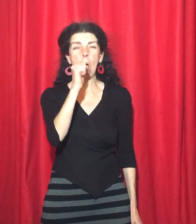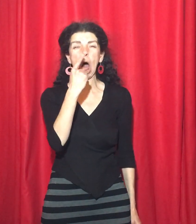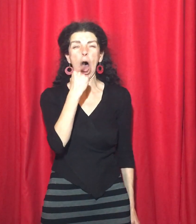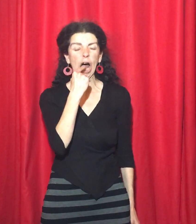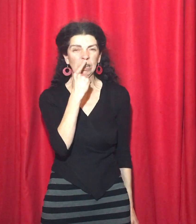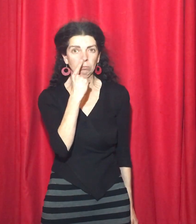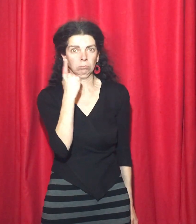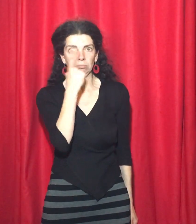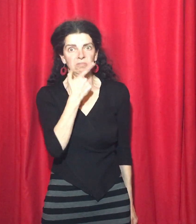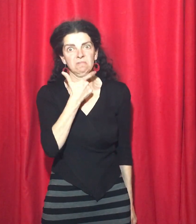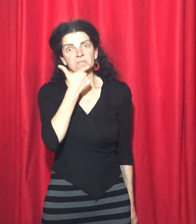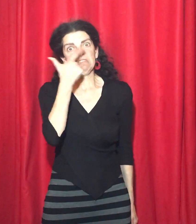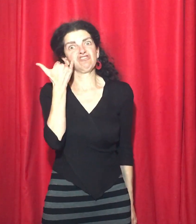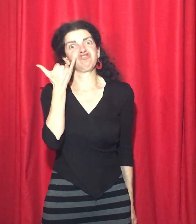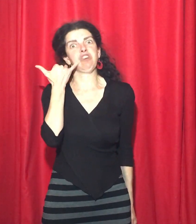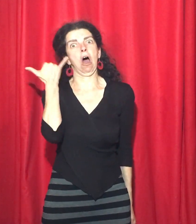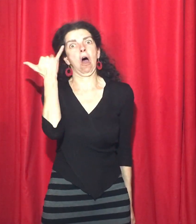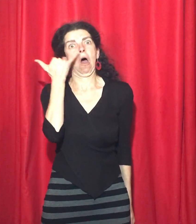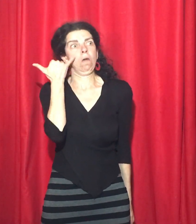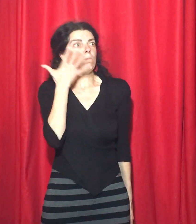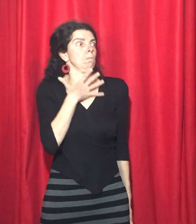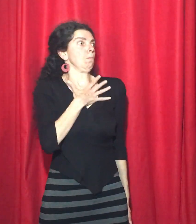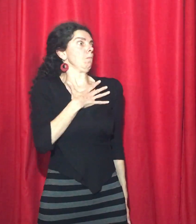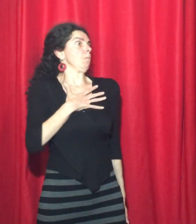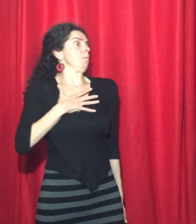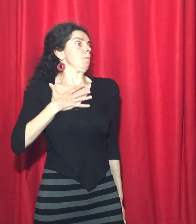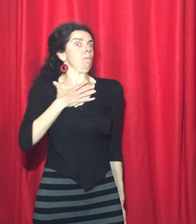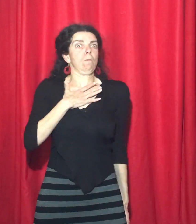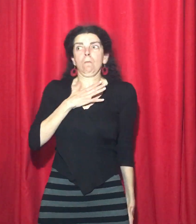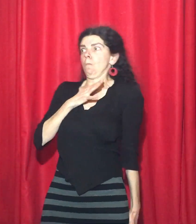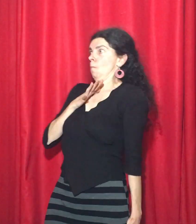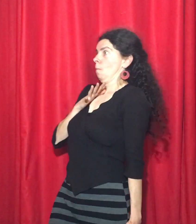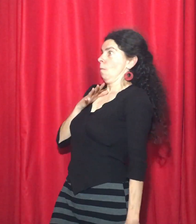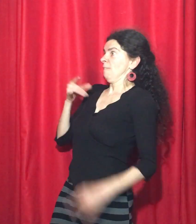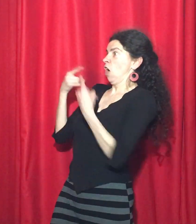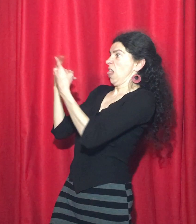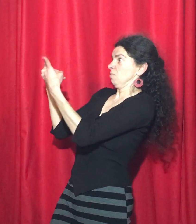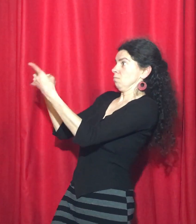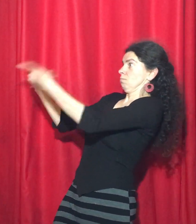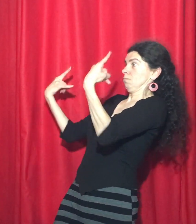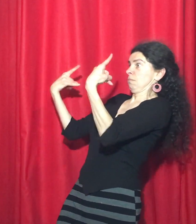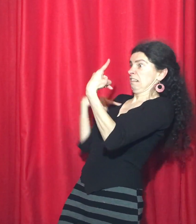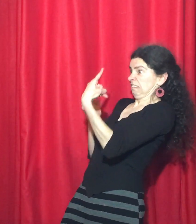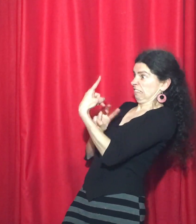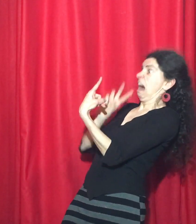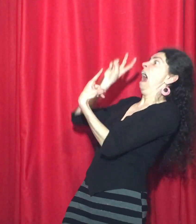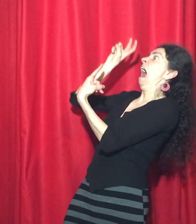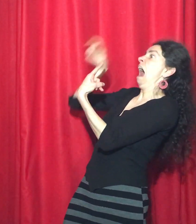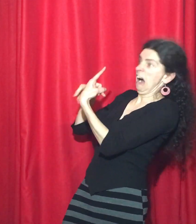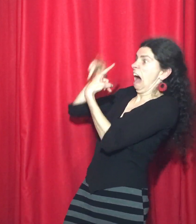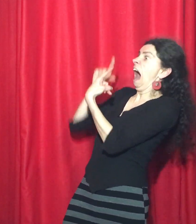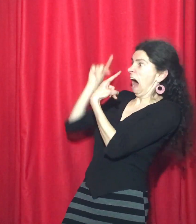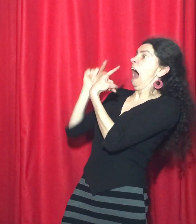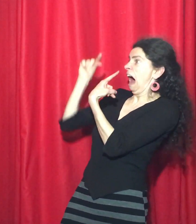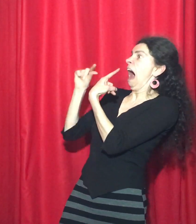Cette fois-ci, le loup tout jaune se précipita vers la fenêtre. Il l'ouvrit, l'enjamba,